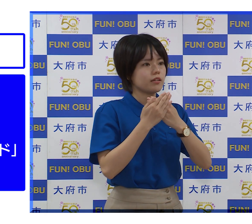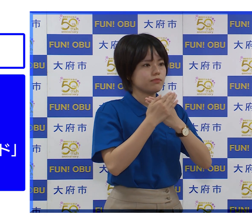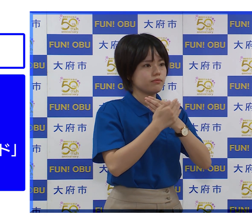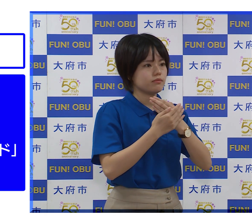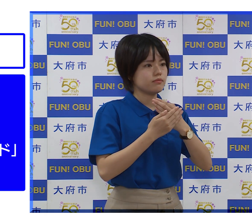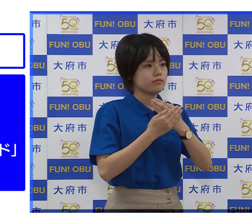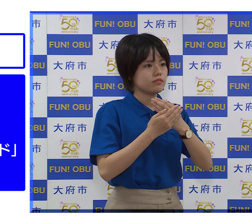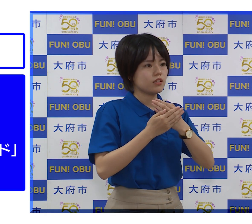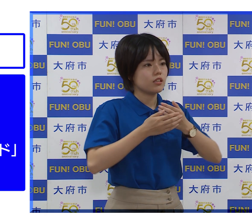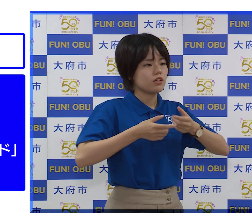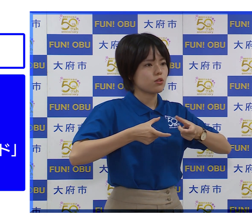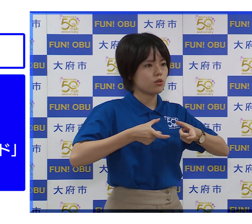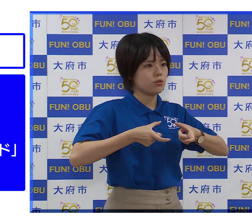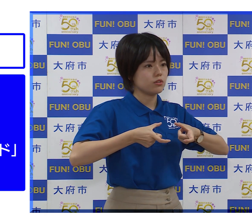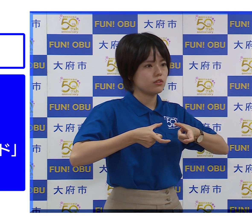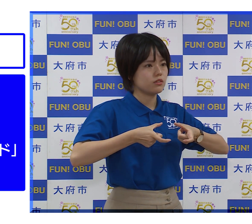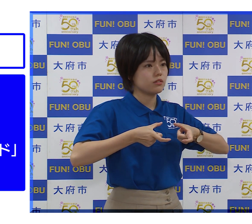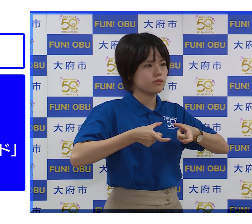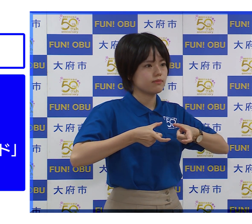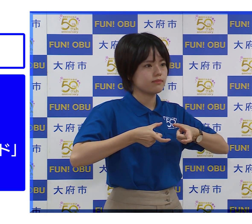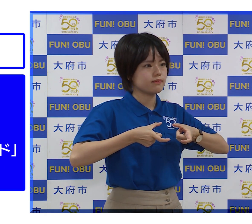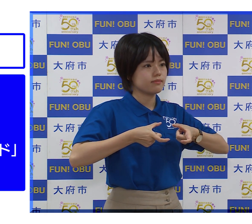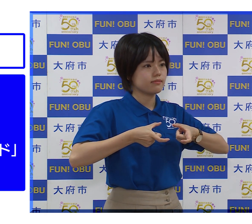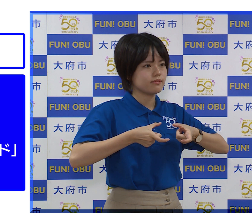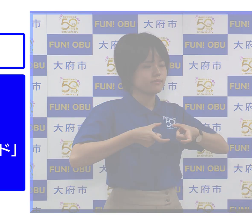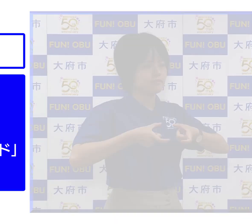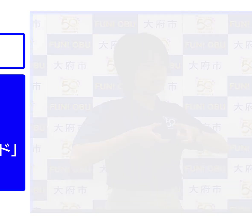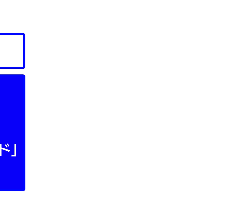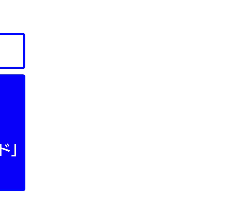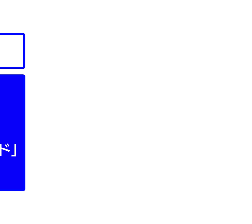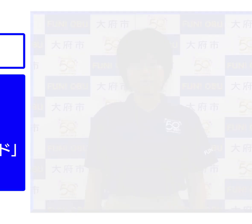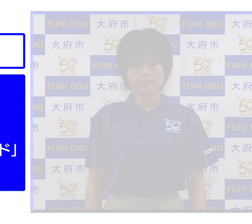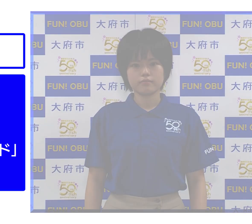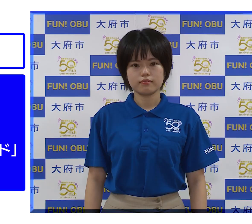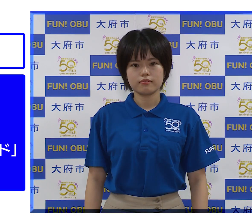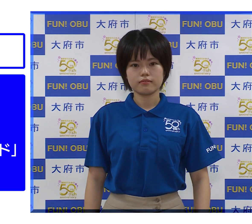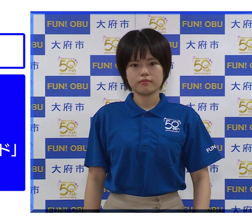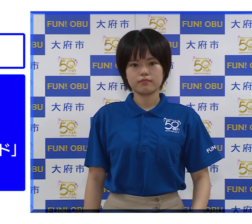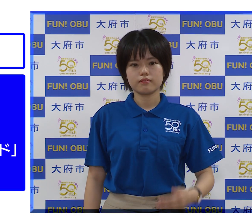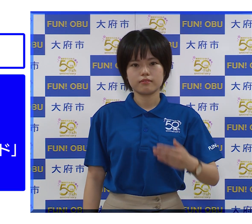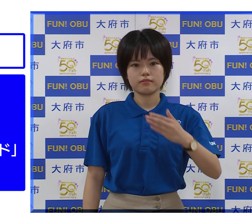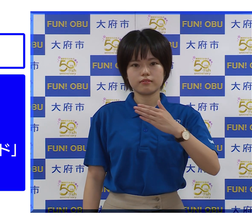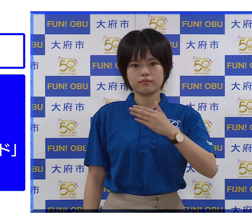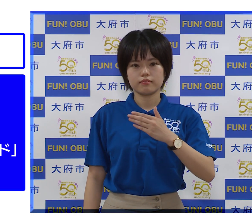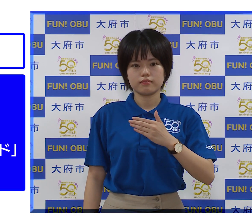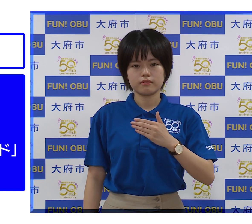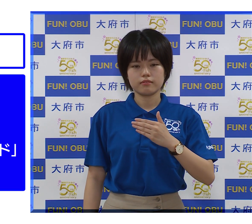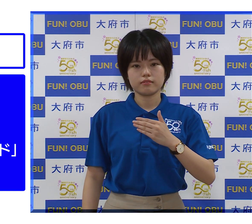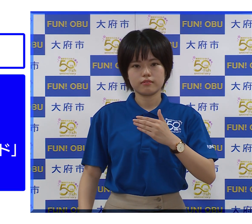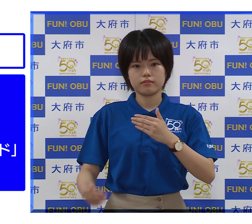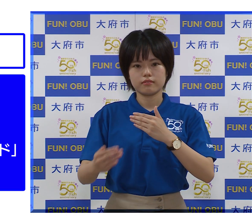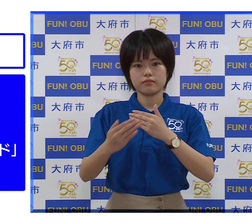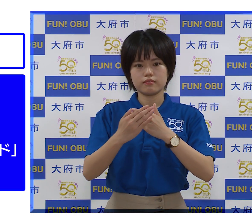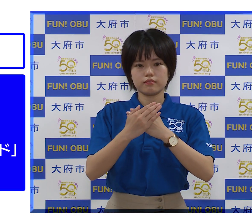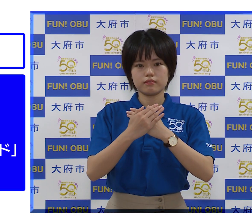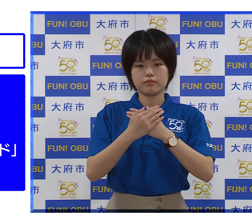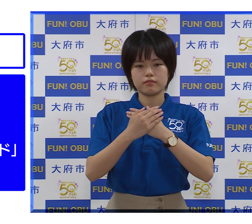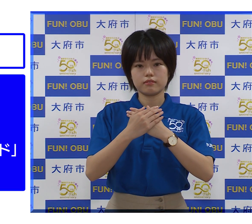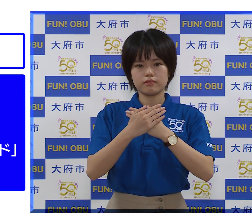保型小片方の手ノコもう片方の手でなれ